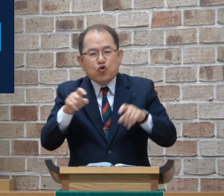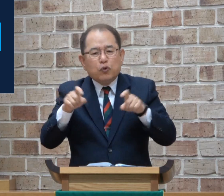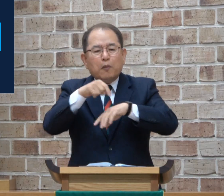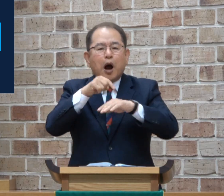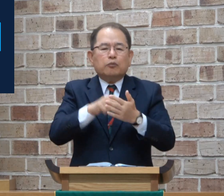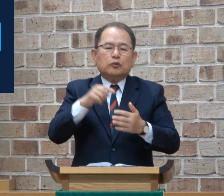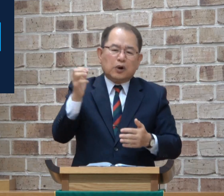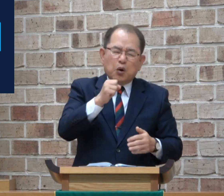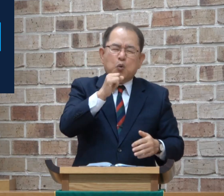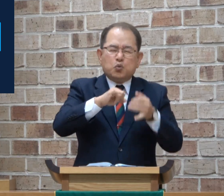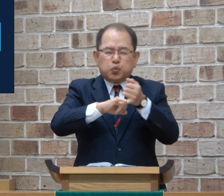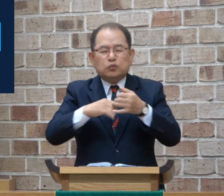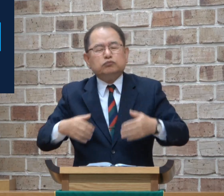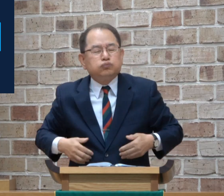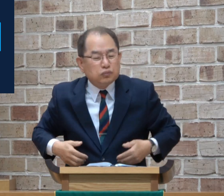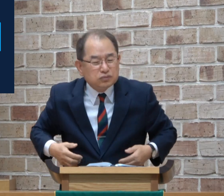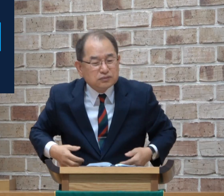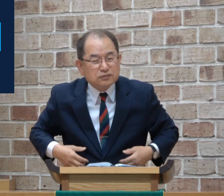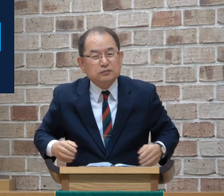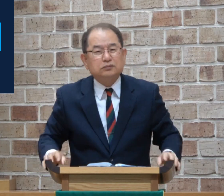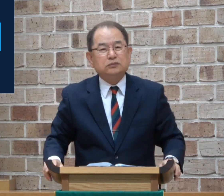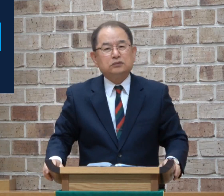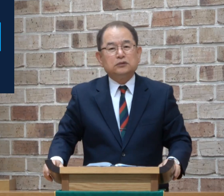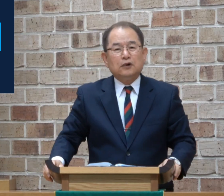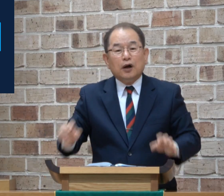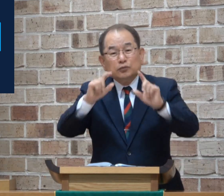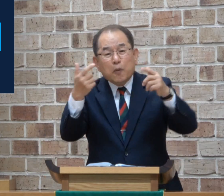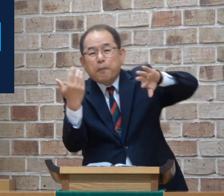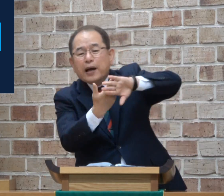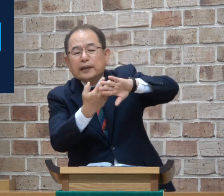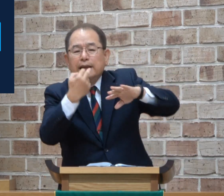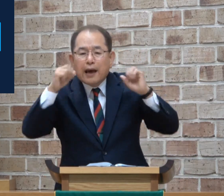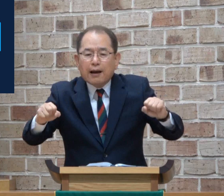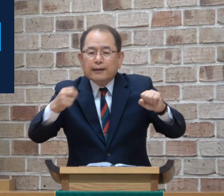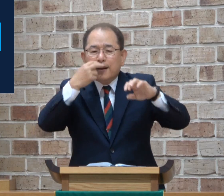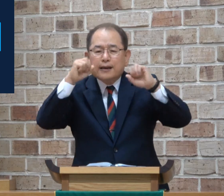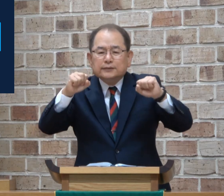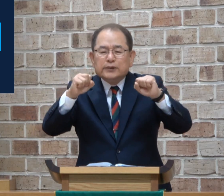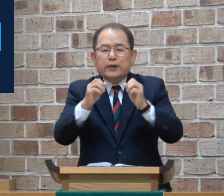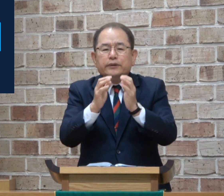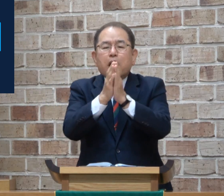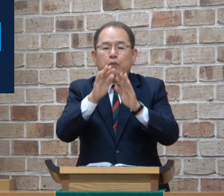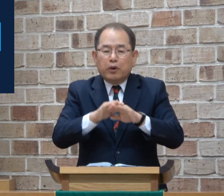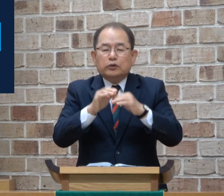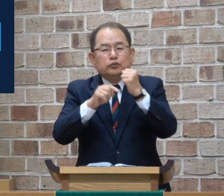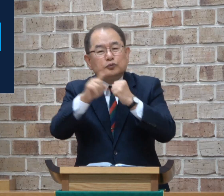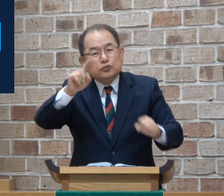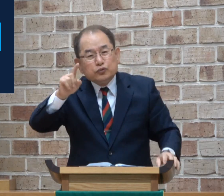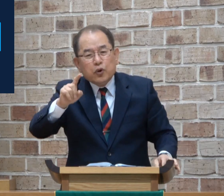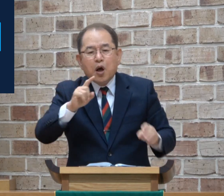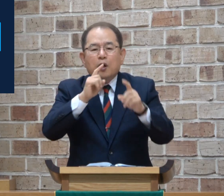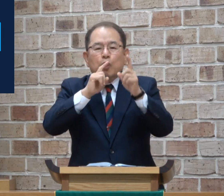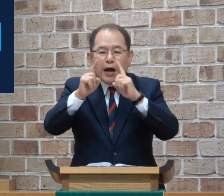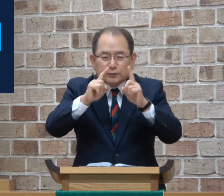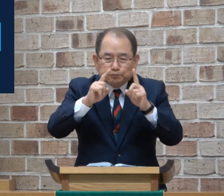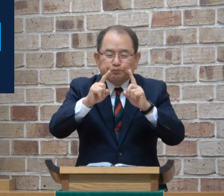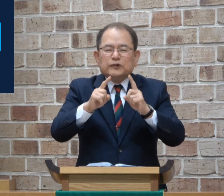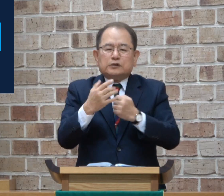기억해야 합니다. 아니면 반대로 살아있는 예배는 말씀의 은혜와